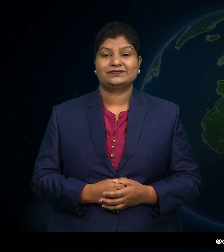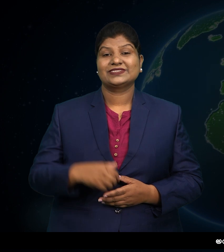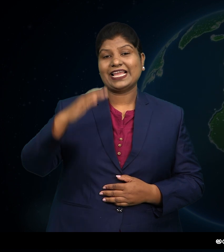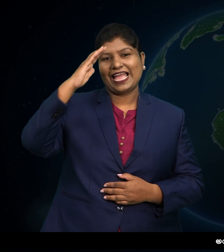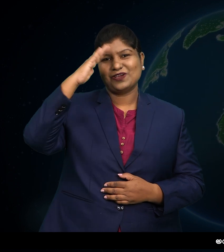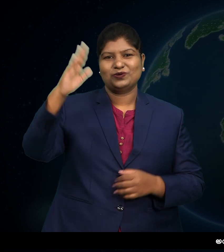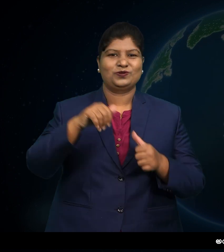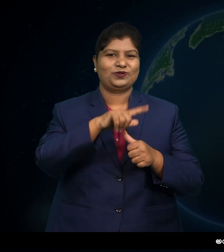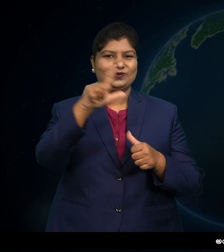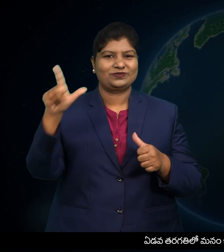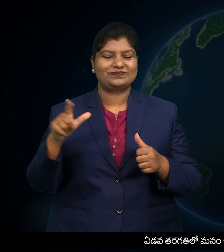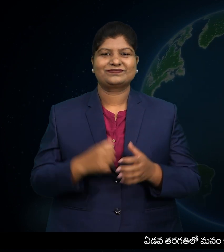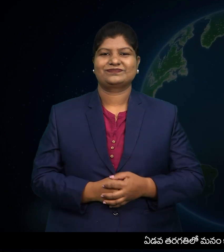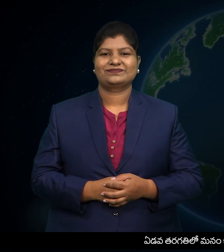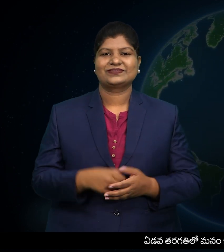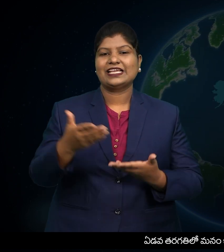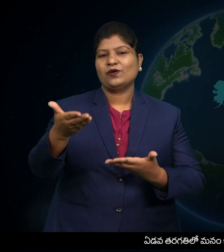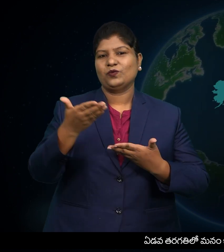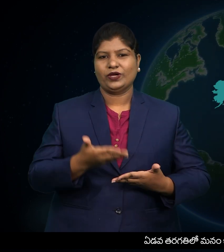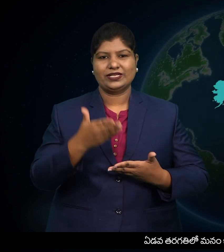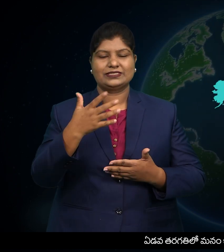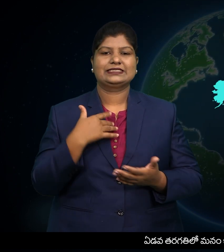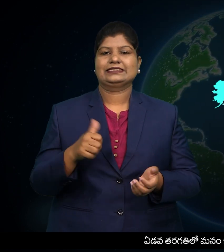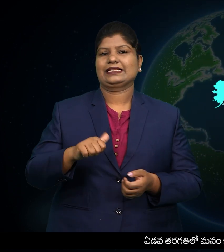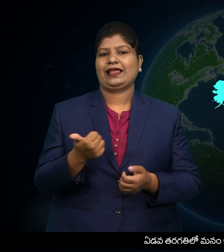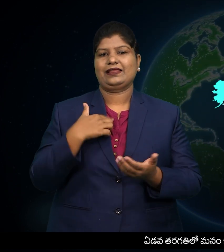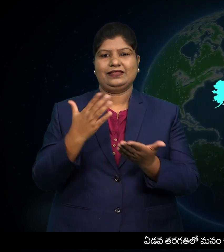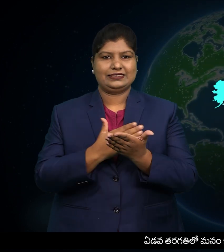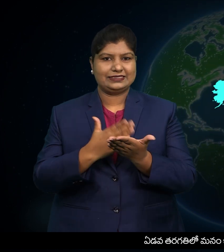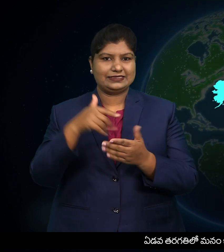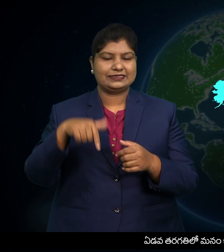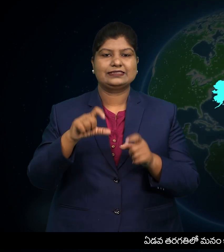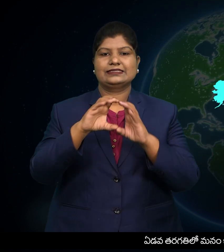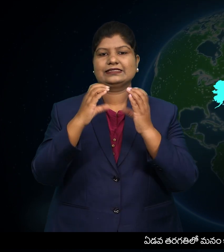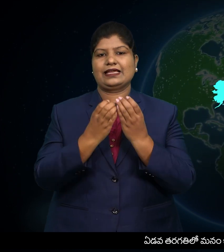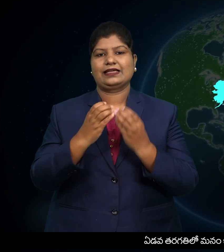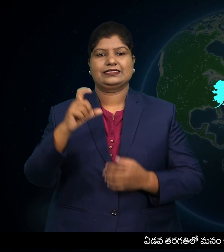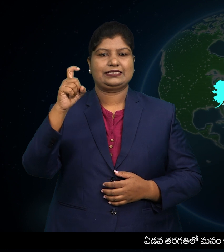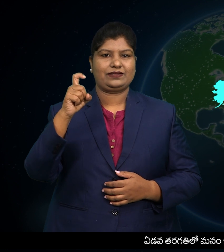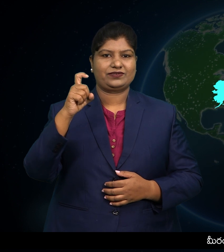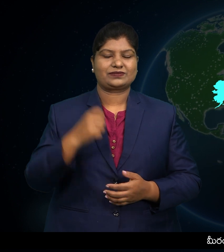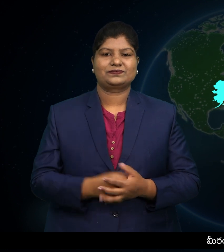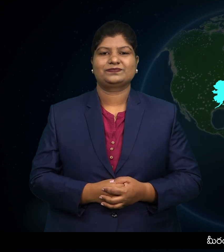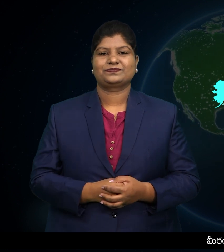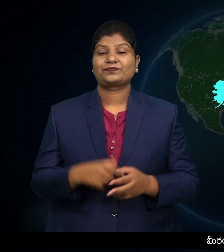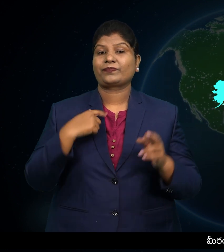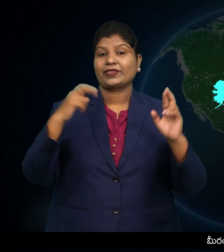అందరికీ నమస్కారం. 7వ తరగతిలో మనం ఇప్పుడు మరొక పాఠాన్ని నేర్చుకుందాం. మీరందరూ